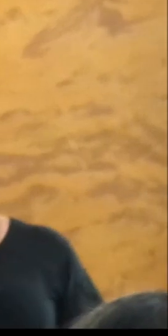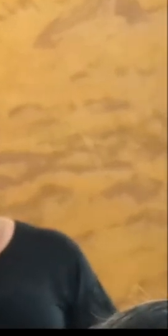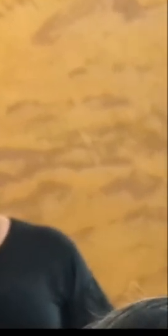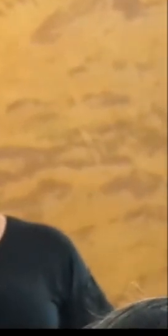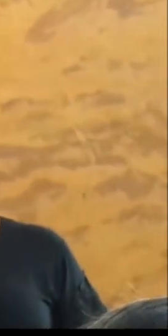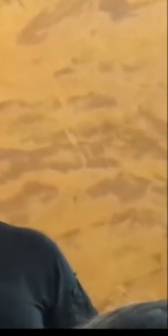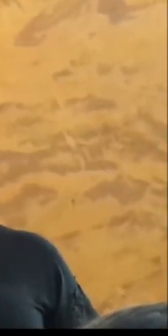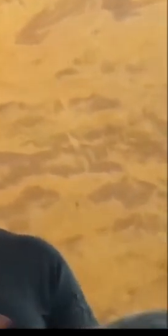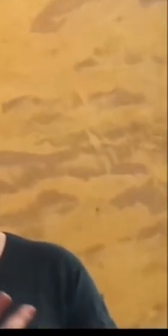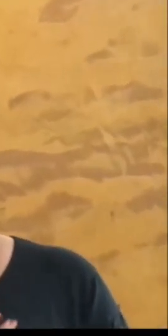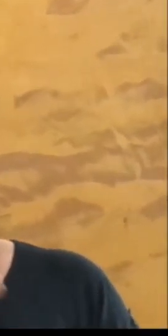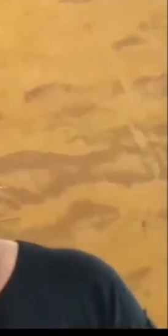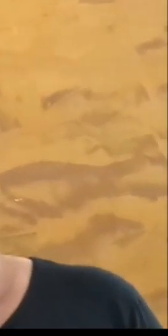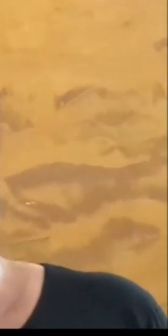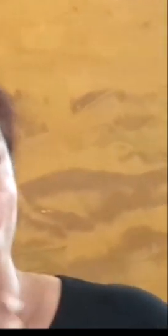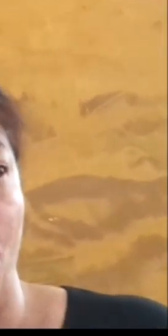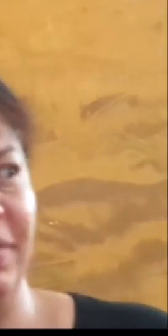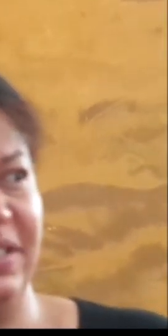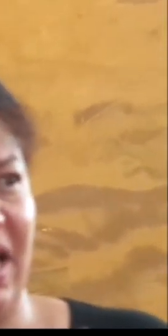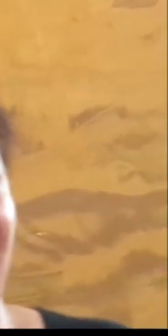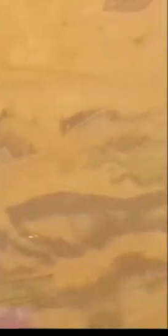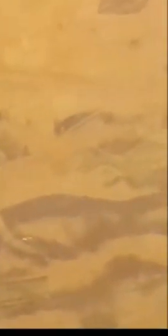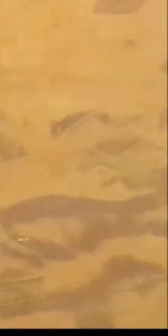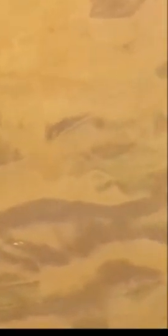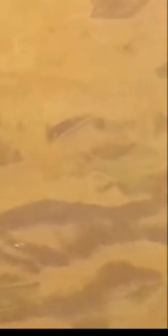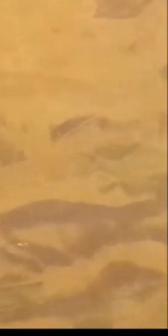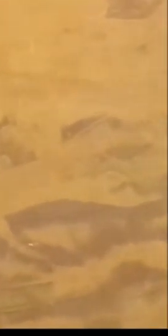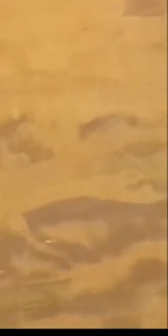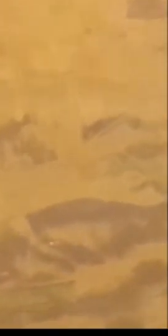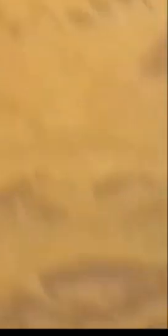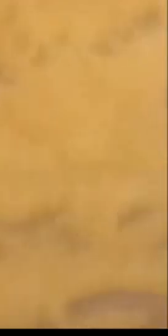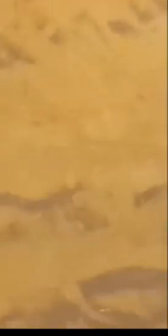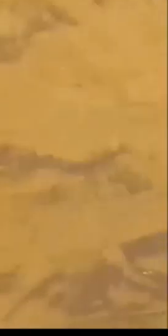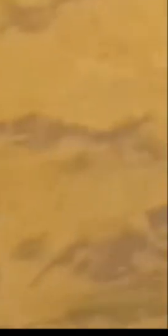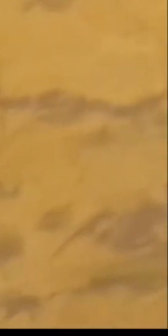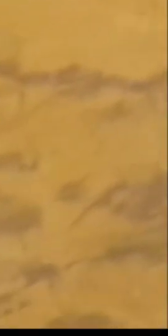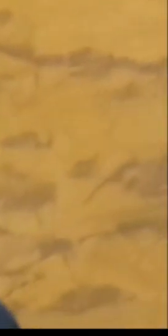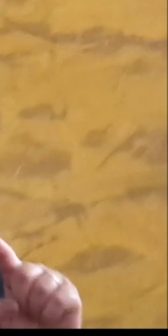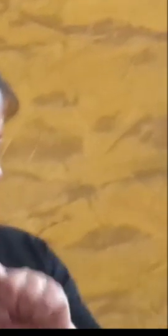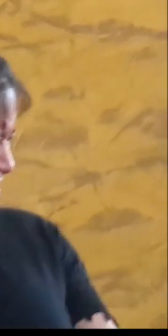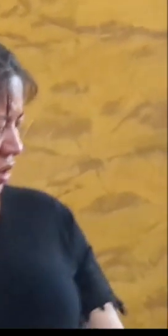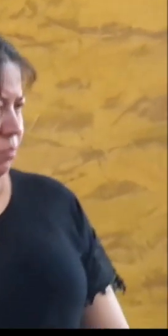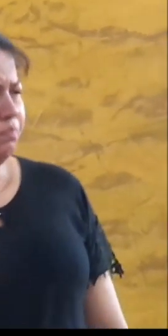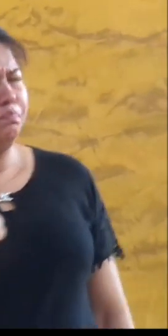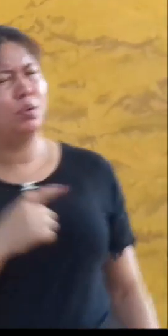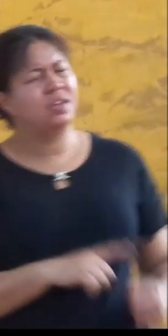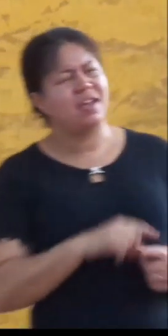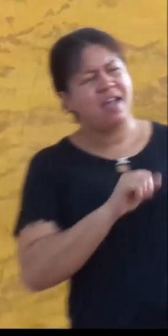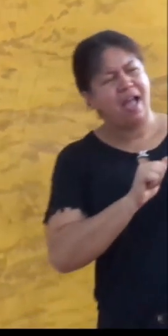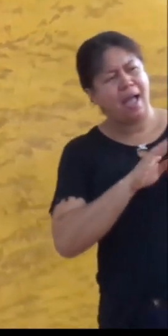os fariseus acharam que era heresia, porque Abba